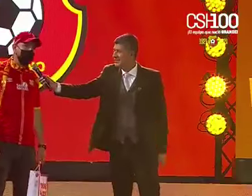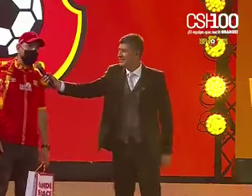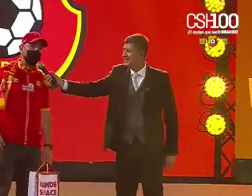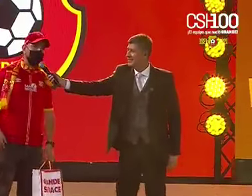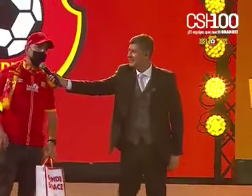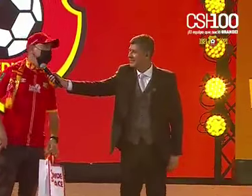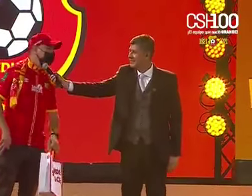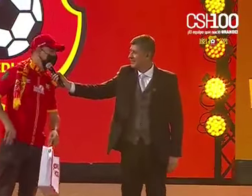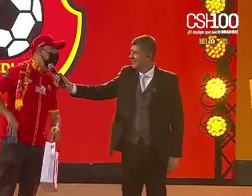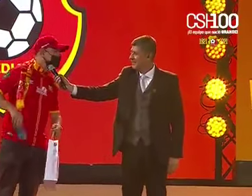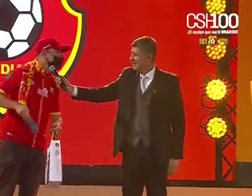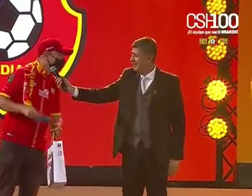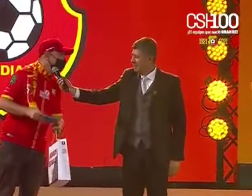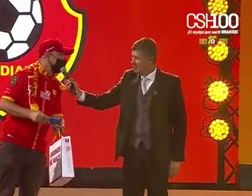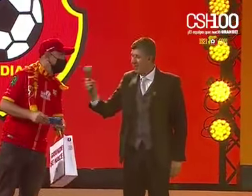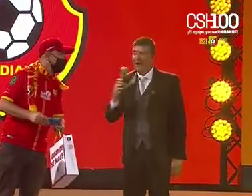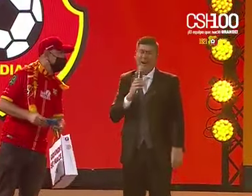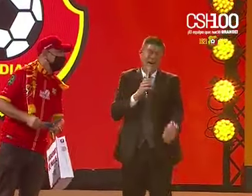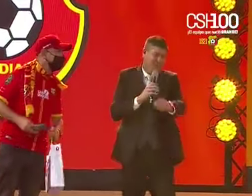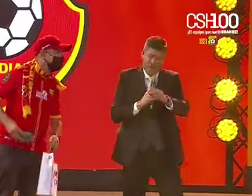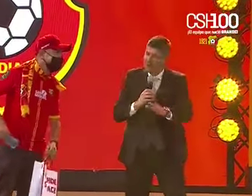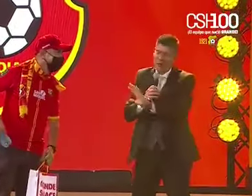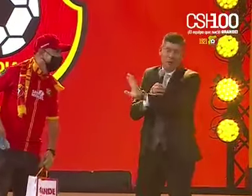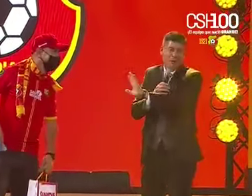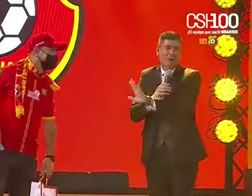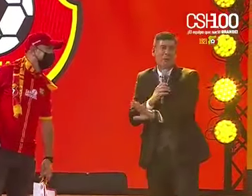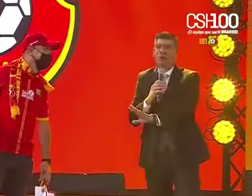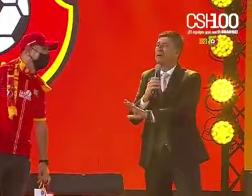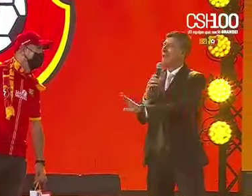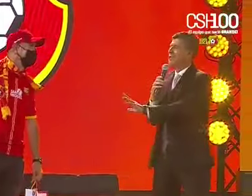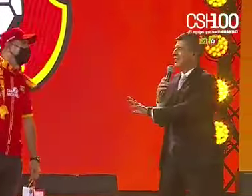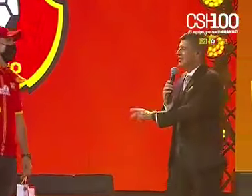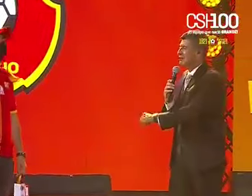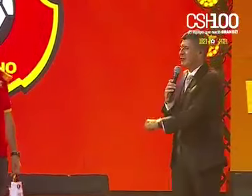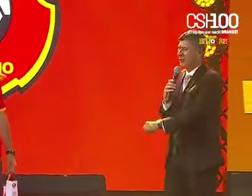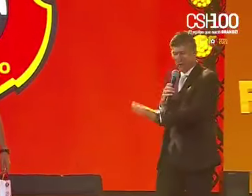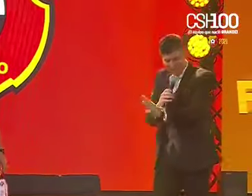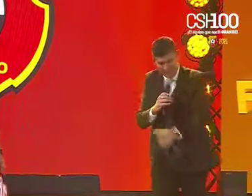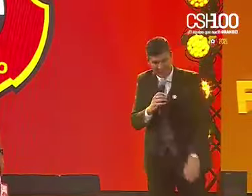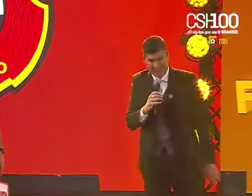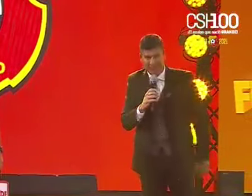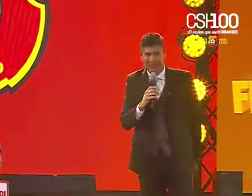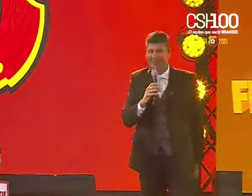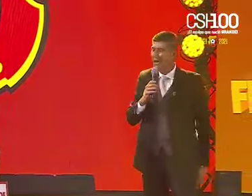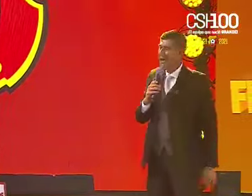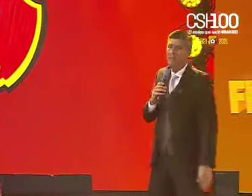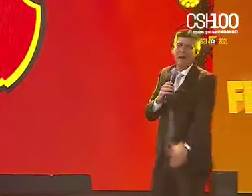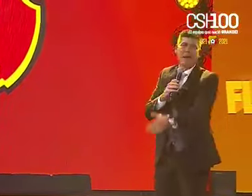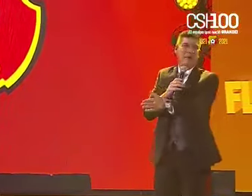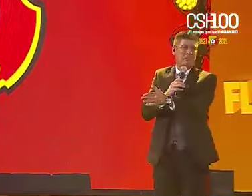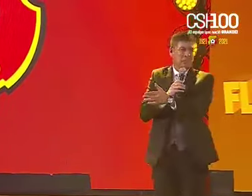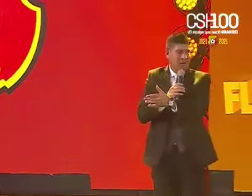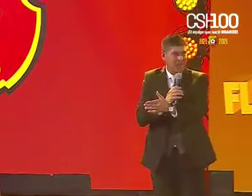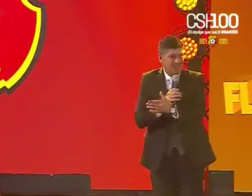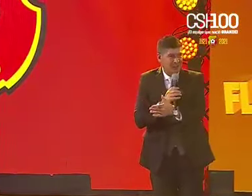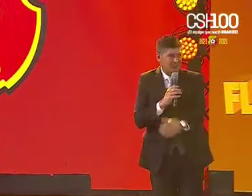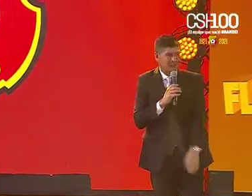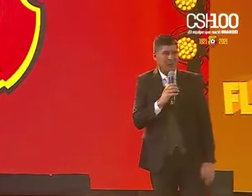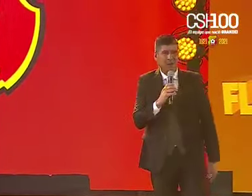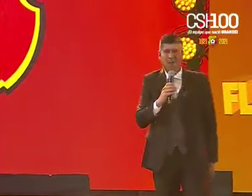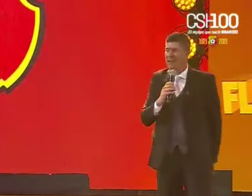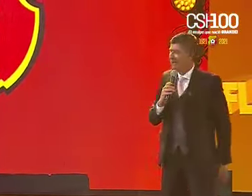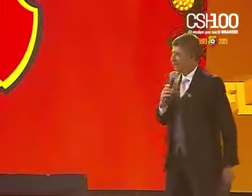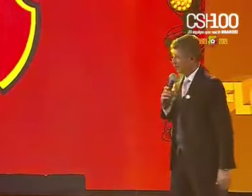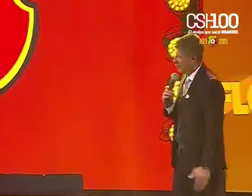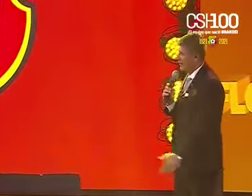Sí, aquí le traje la foto para que usted la pueda ver y pueda... No, puedo vivir sin esa información, ya te digo. Para ellos,